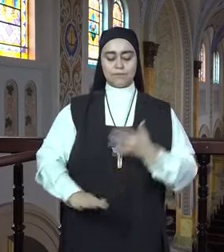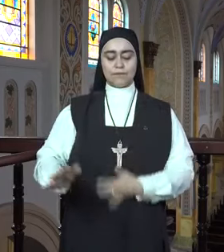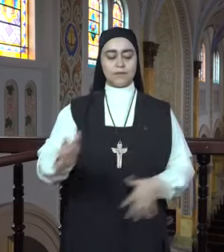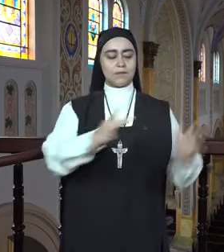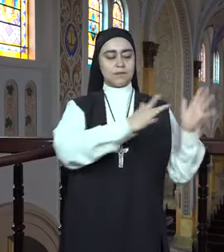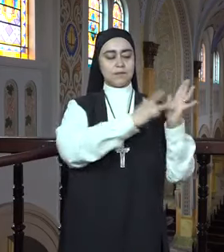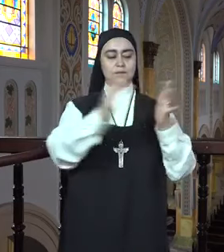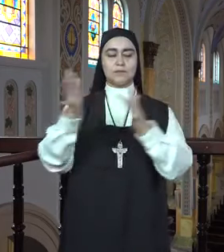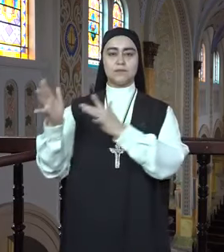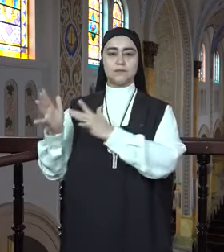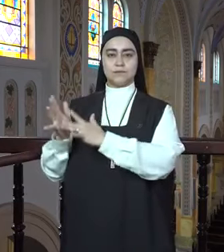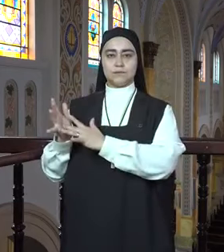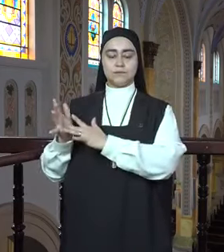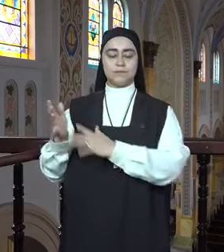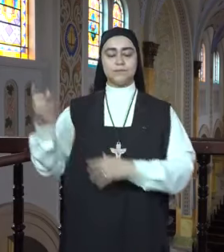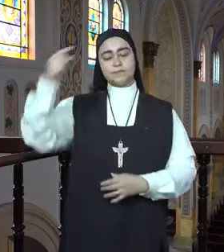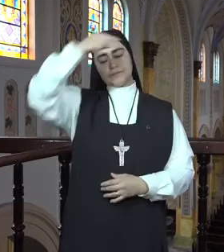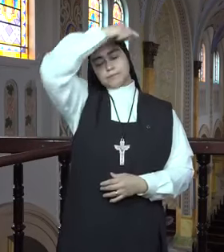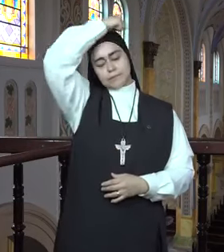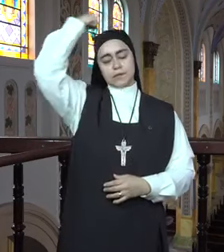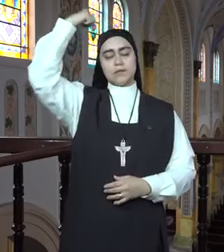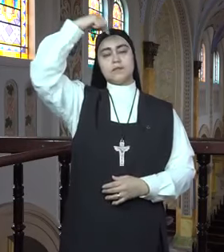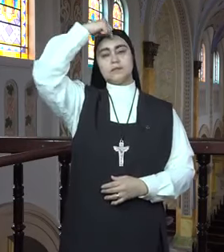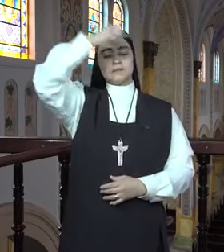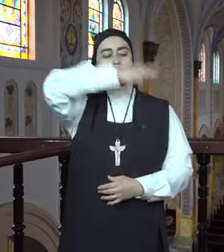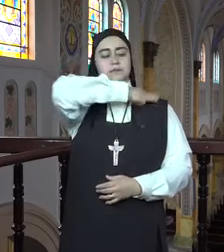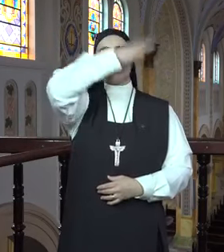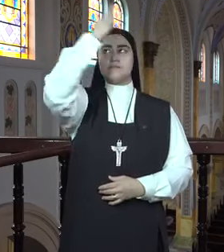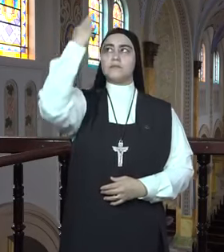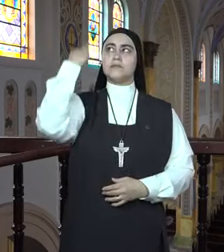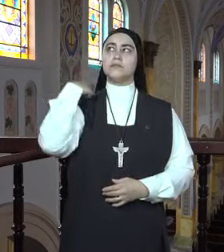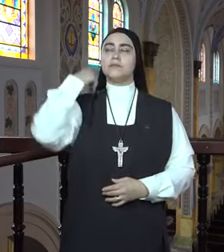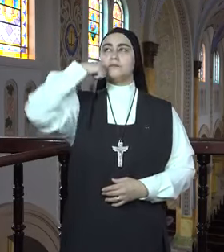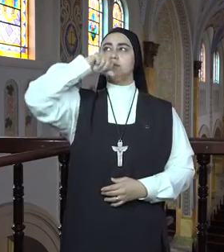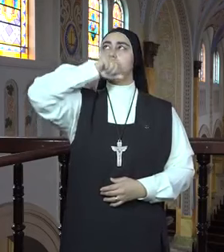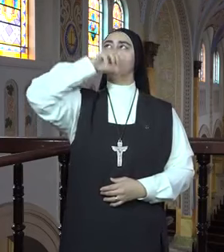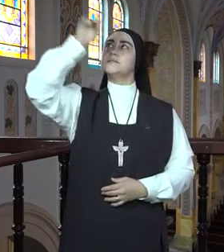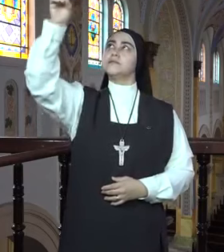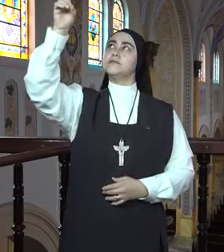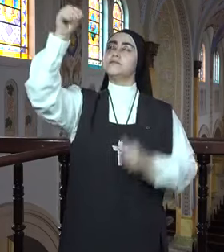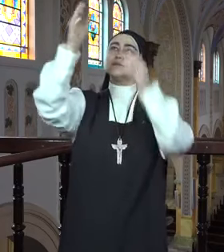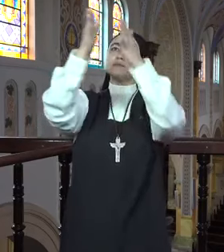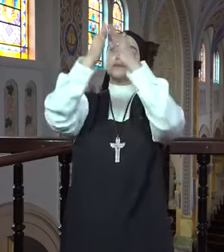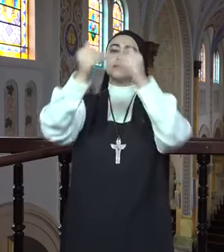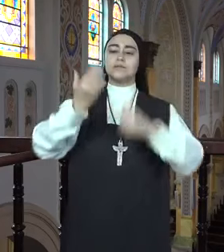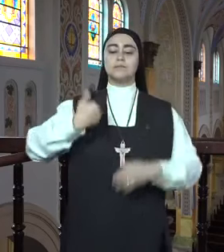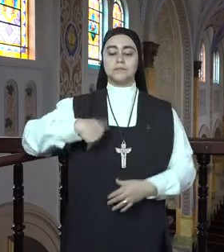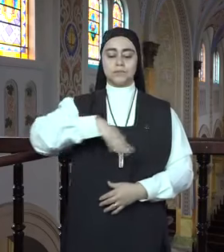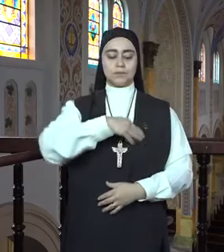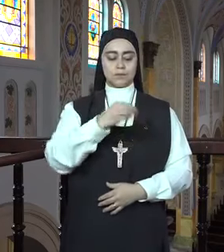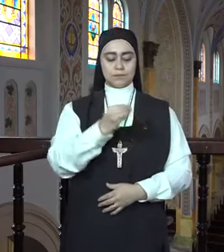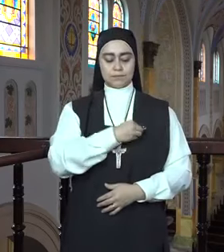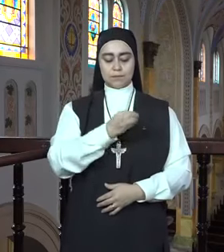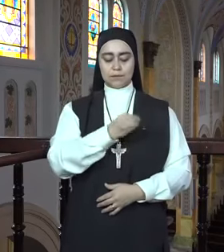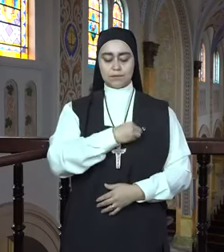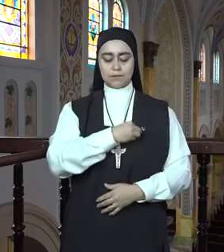bendito é o fruto do vosso ventre, Jesus. Santa Maria, Mãe de Deus, rogai por nós,